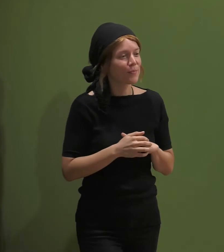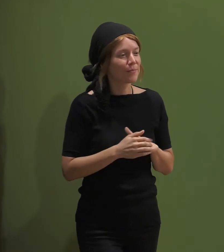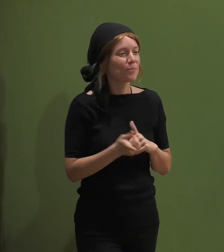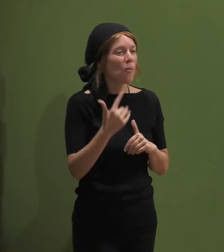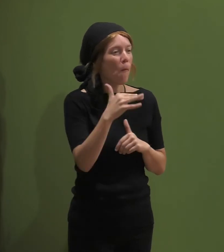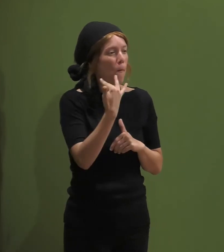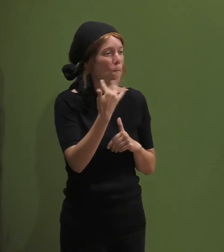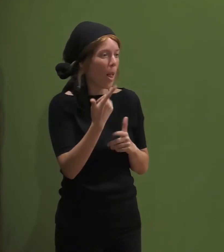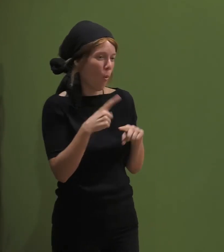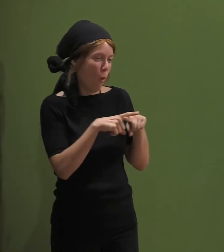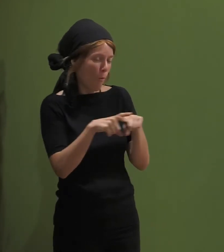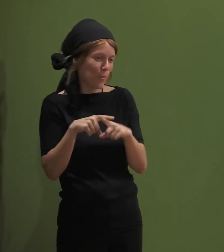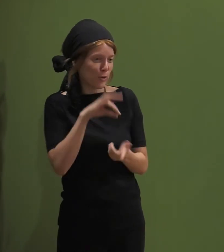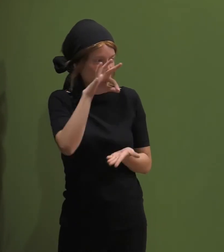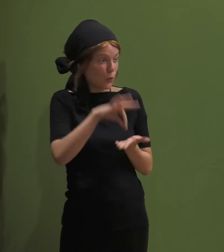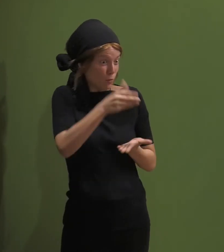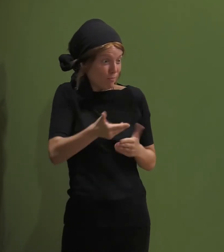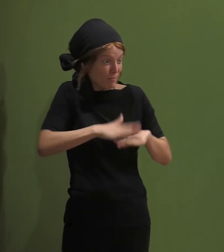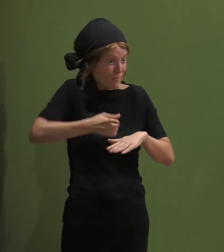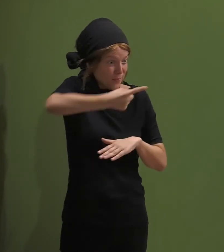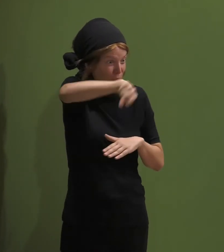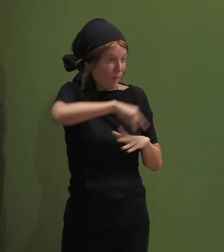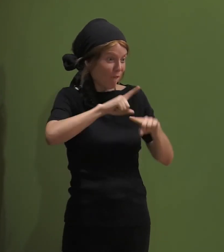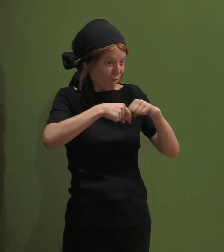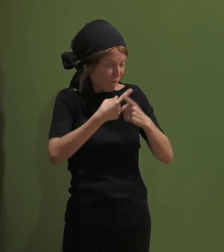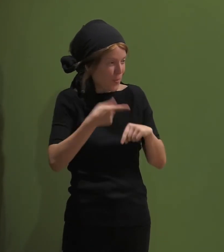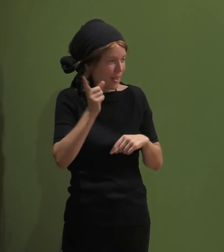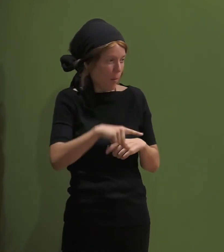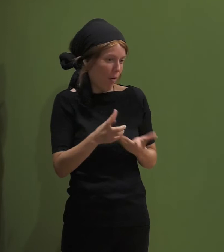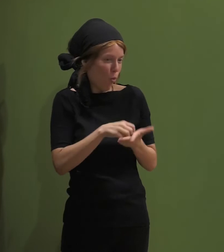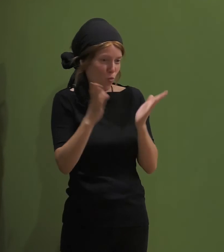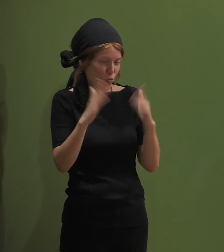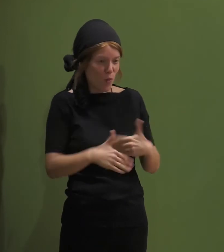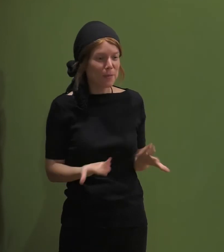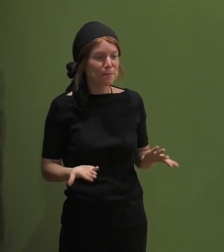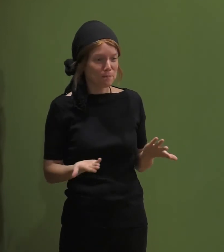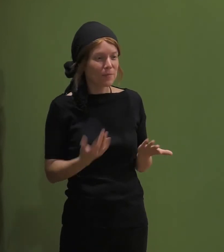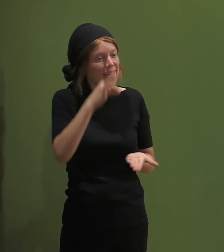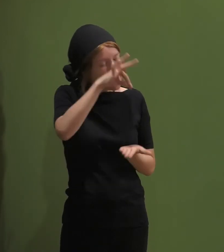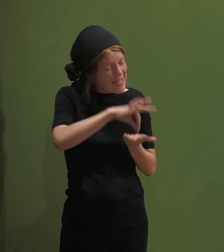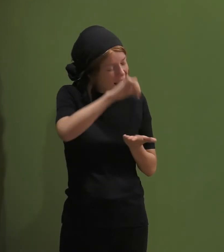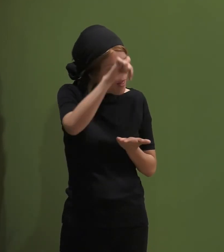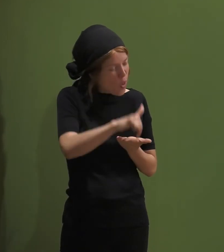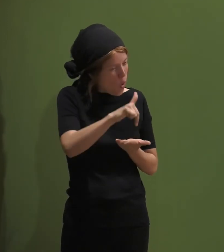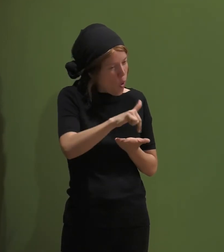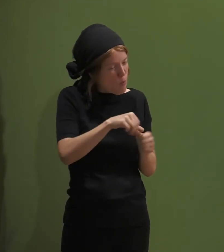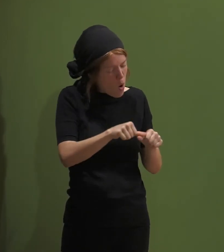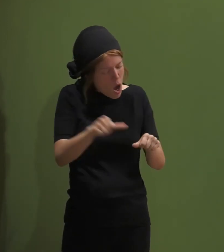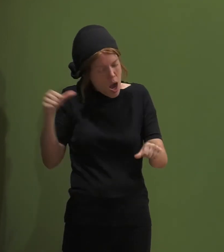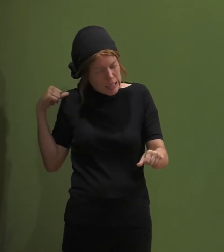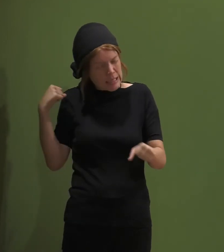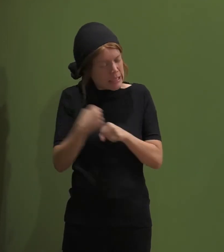me alegra de compartir un día importante en vuestra vida y con vuestra familia, que sin duda ninguna es el día de hoy, después de un gran